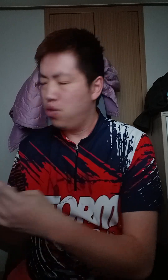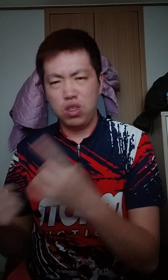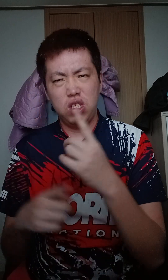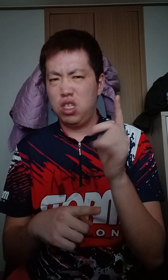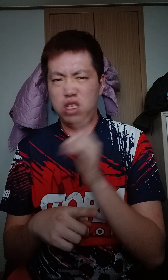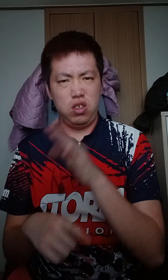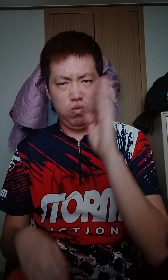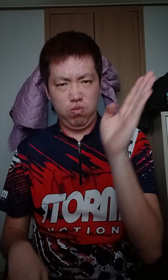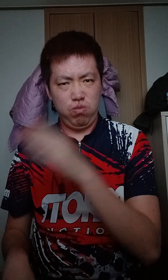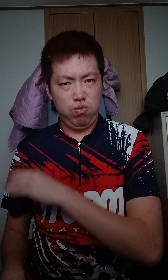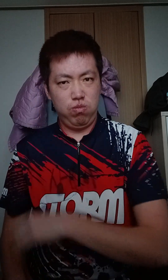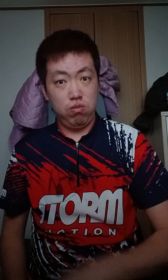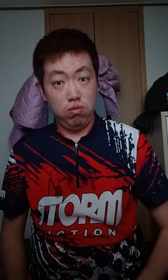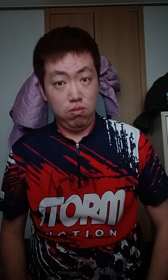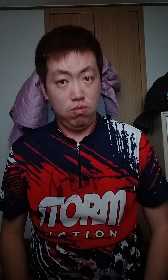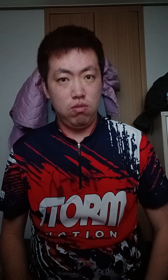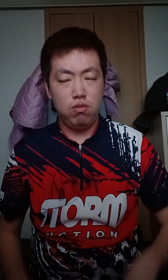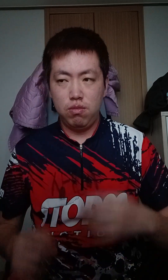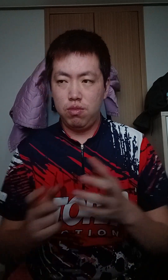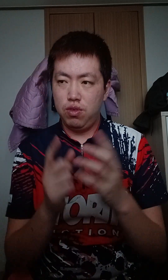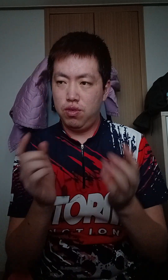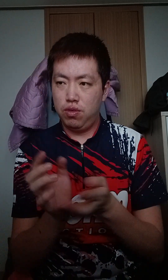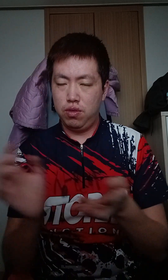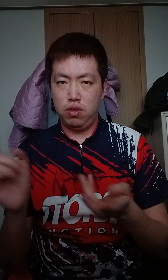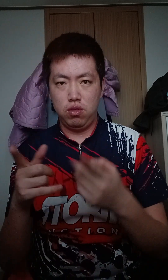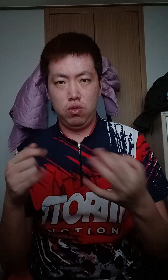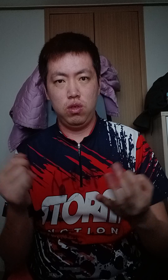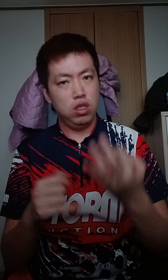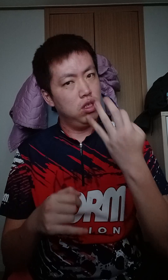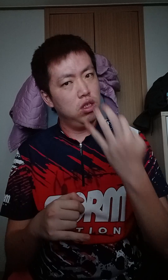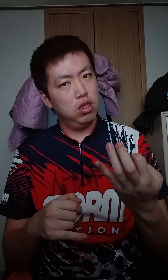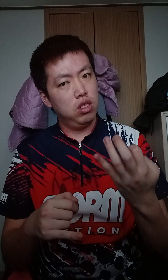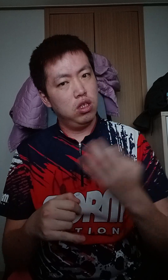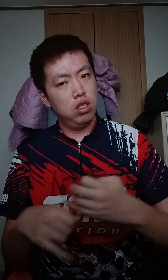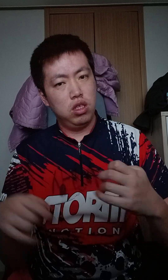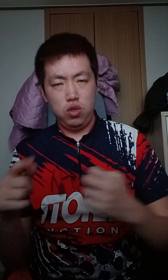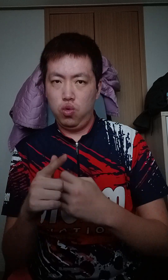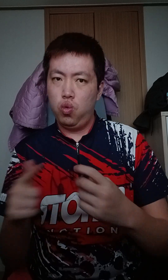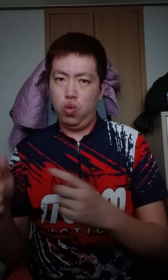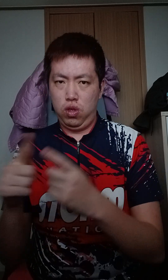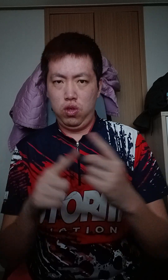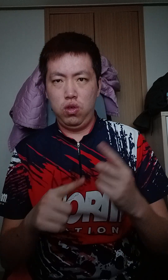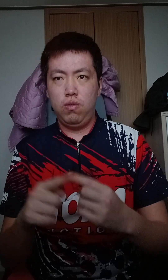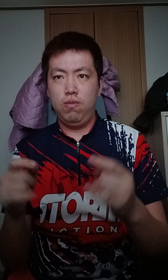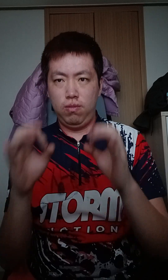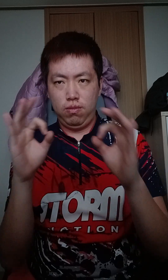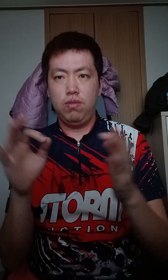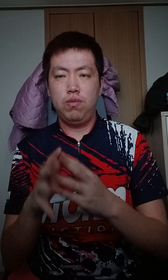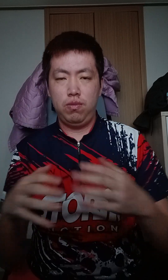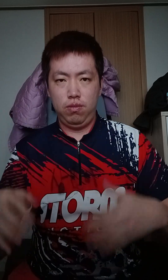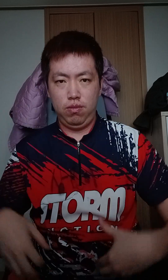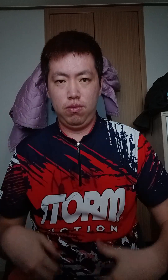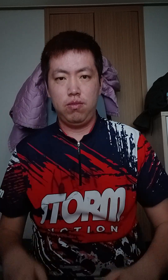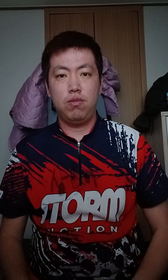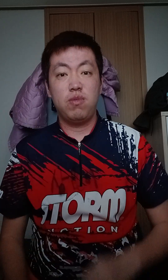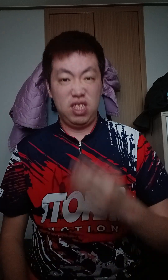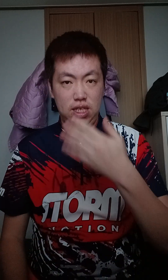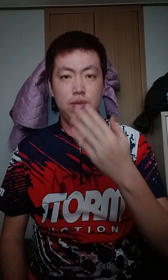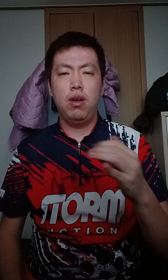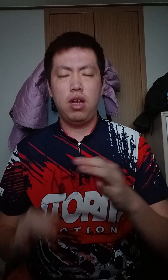없습니다. 심지어 이를 관리 감독할 부서가 입주한 상가의 장애인 화장실도 마찬가지 상황이었으니 할 말 다 했습니다.